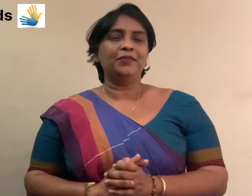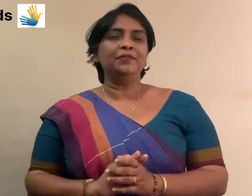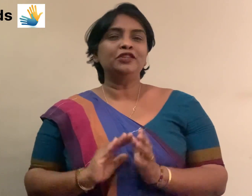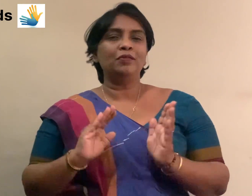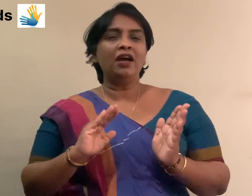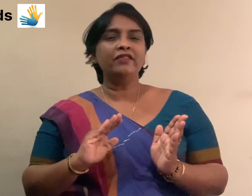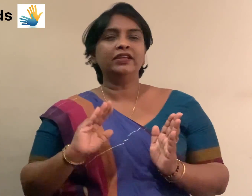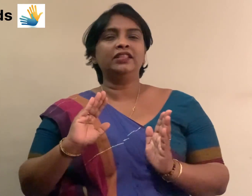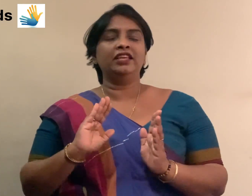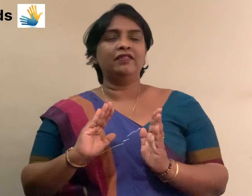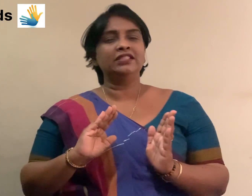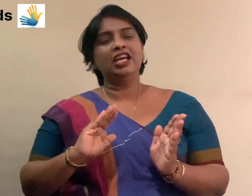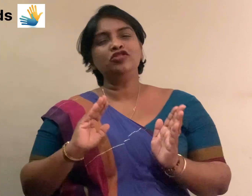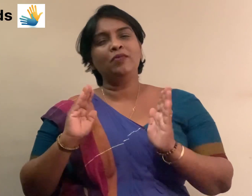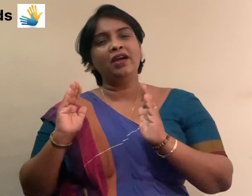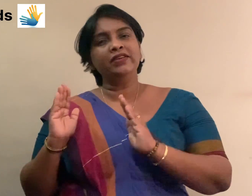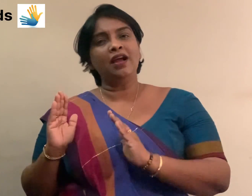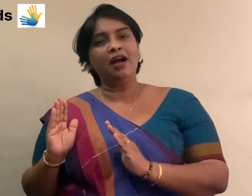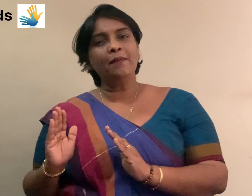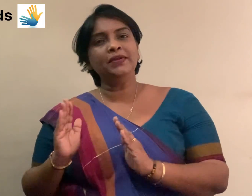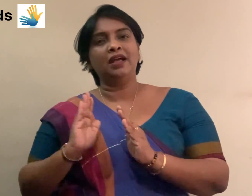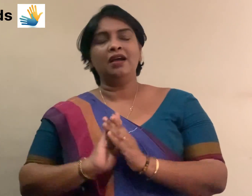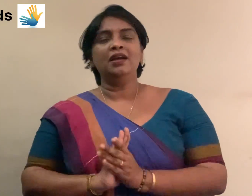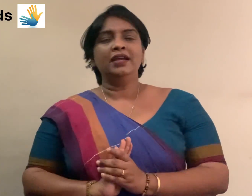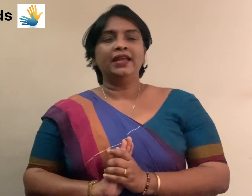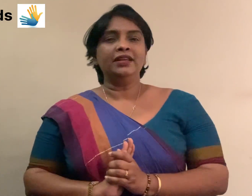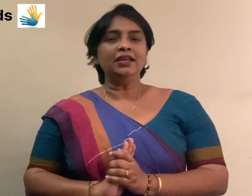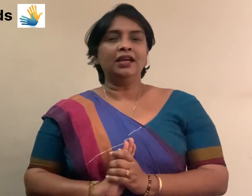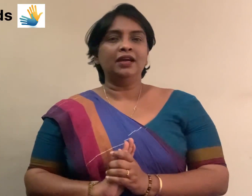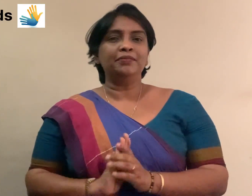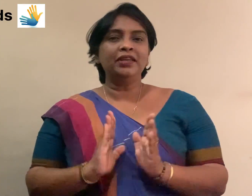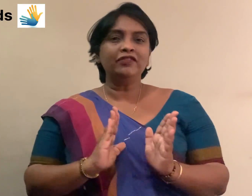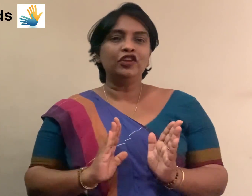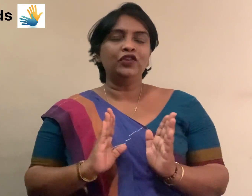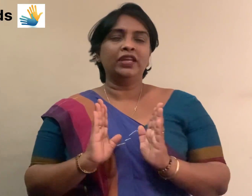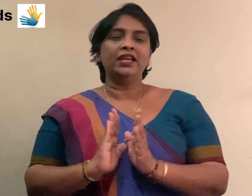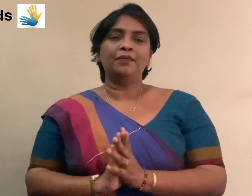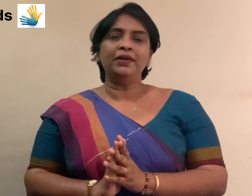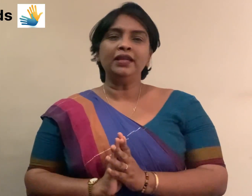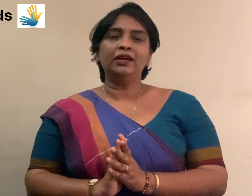මේ ස්වභාවික දේවල් සහ ස්වභාවික ආපදා ගැන මේ වීඩියෝ එකකින් අපි ඔබට